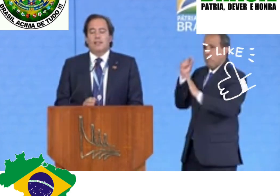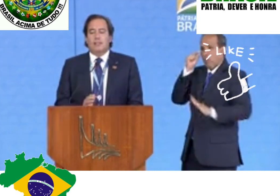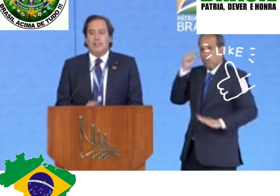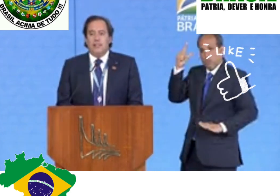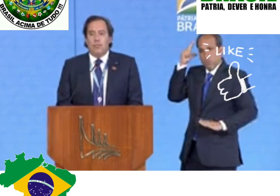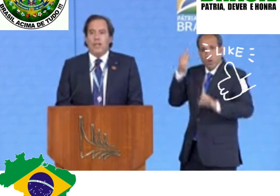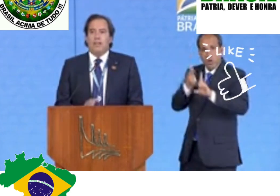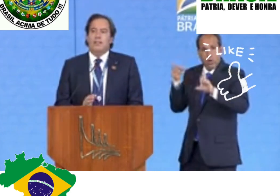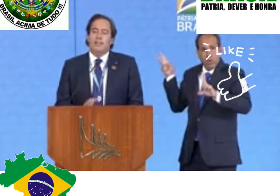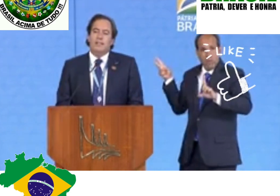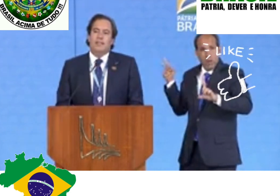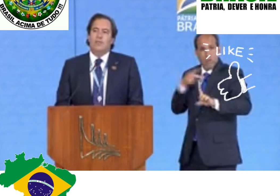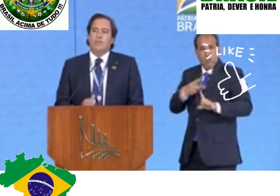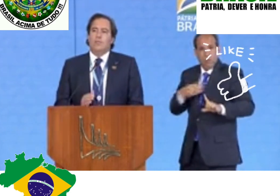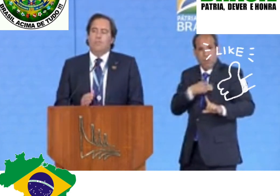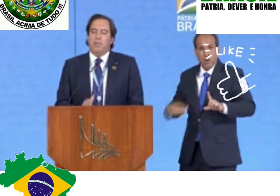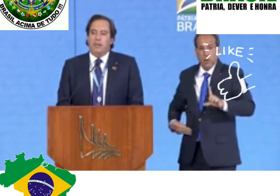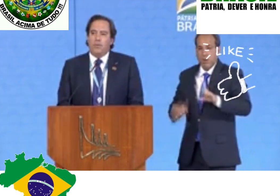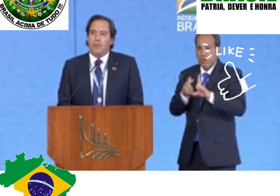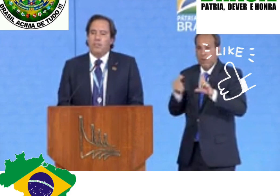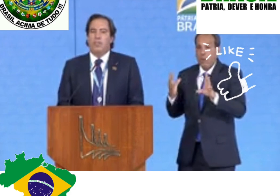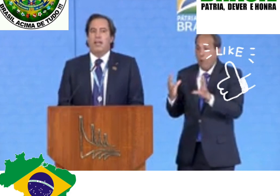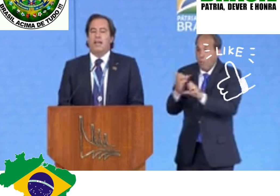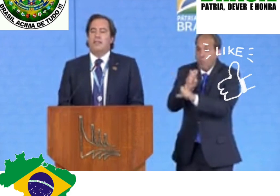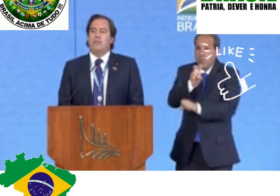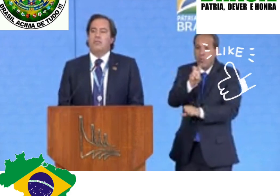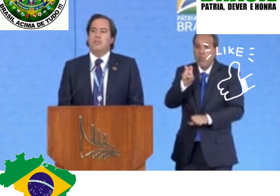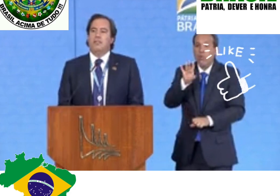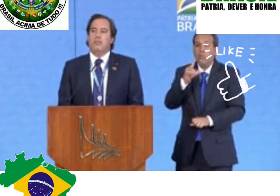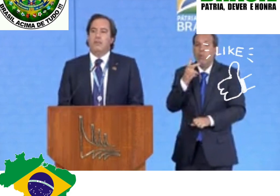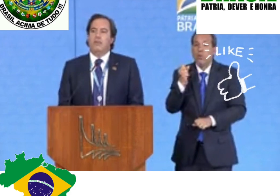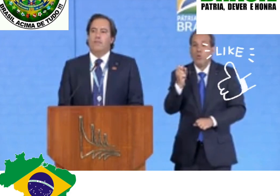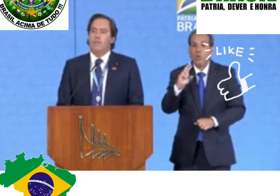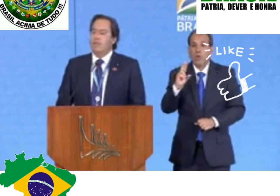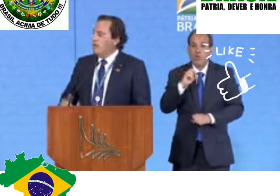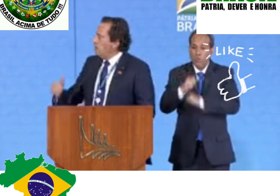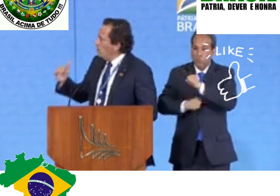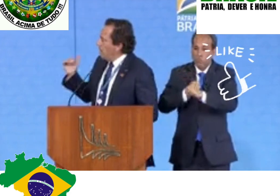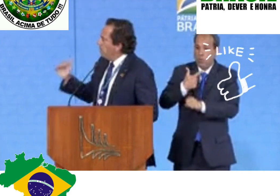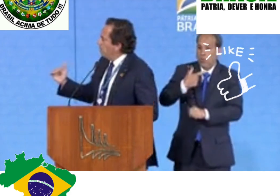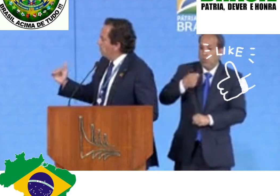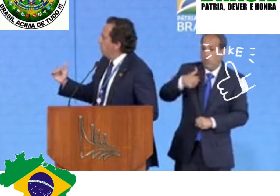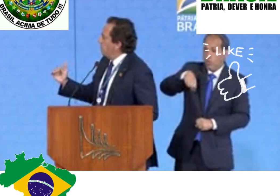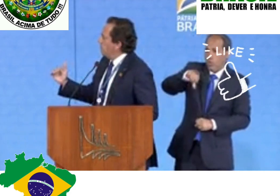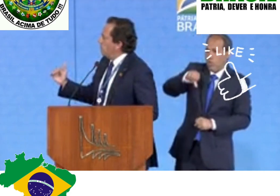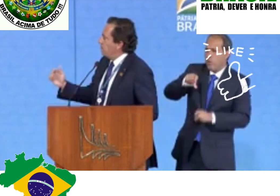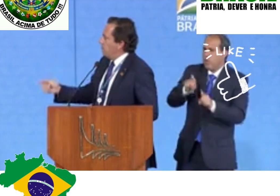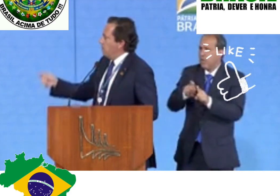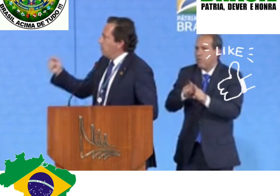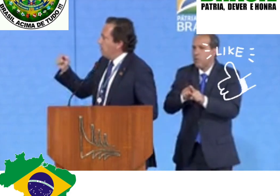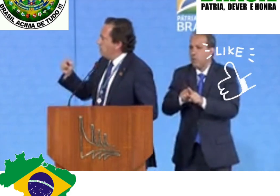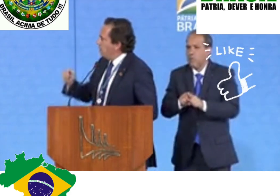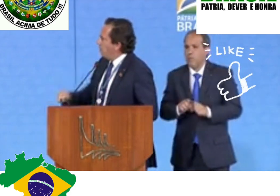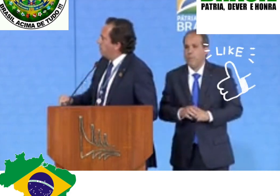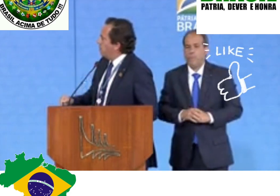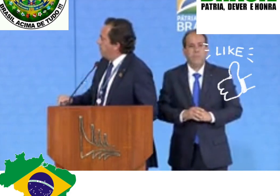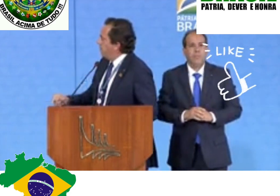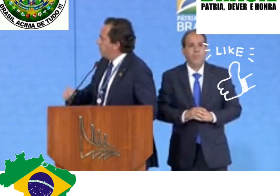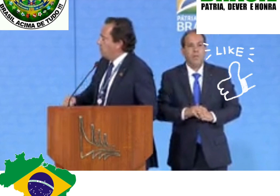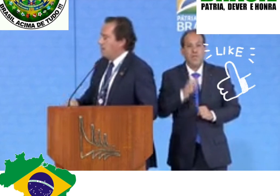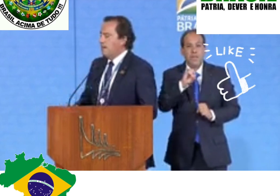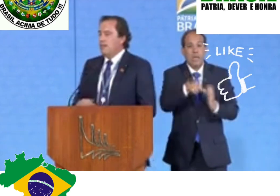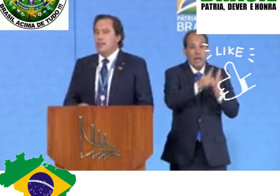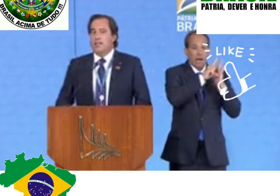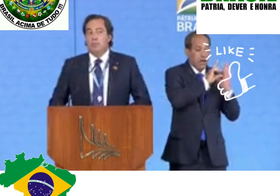Guedes, 55 bilhões de reais em 2019 e no ápice do preço. Se a gente tivesse feito essa